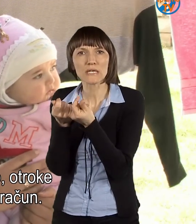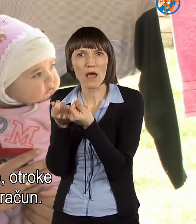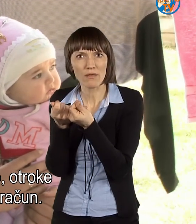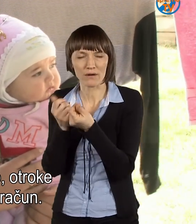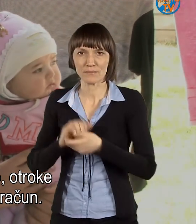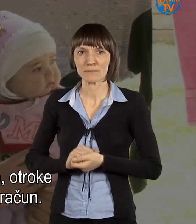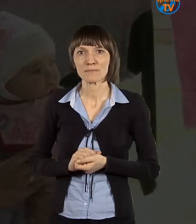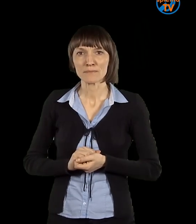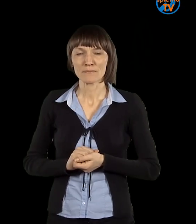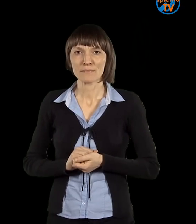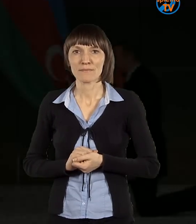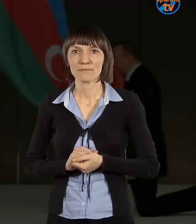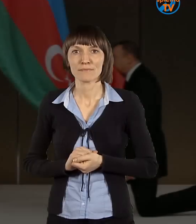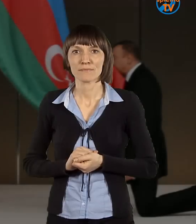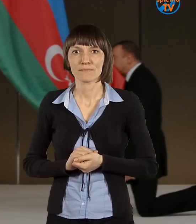proračun.